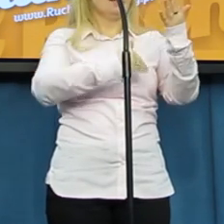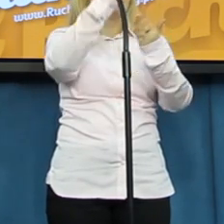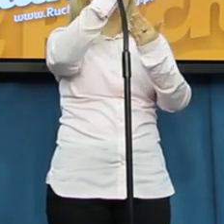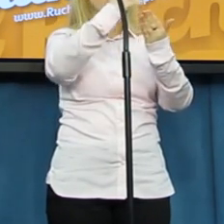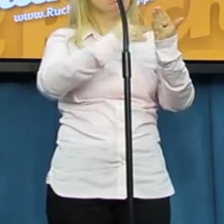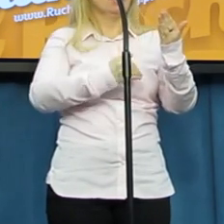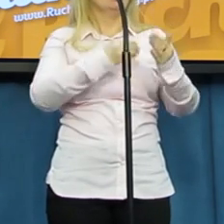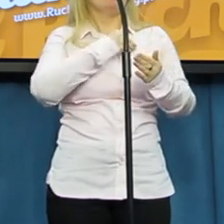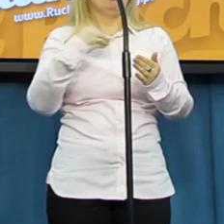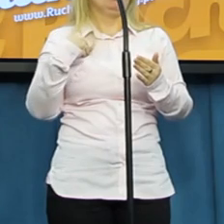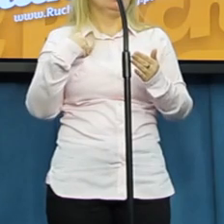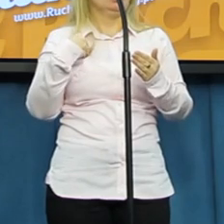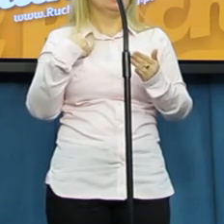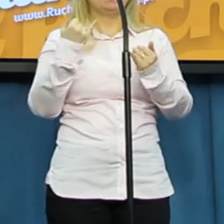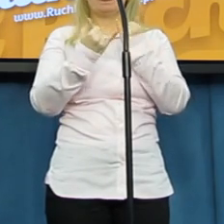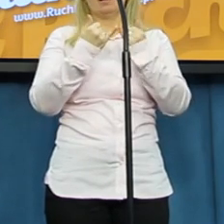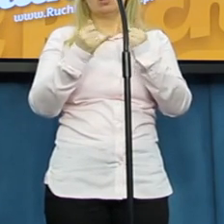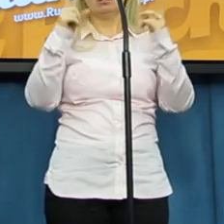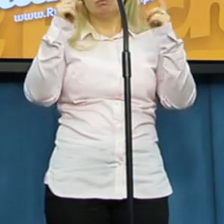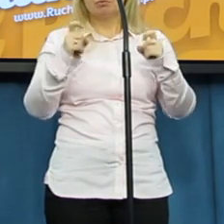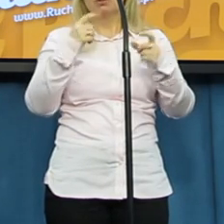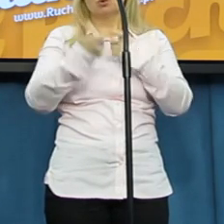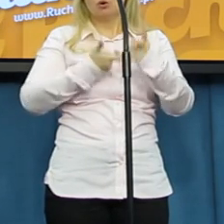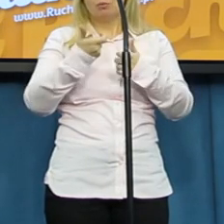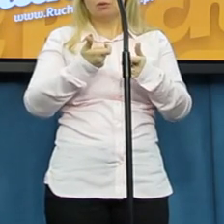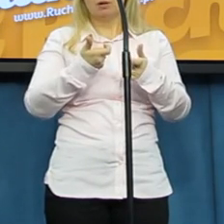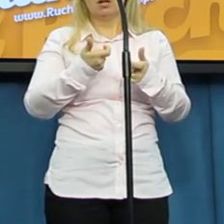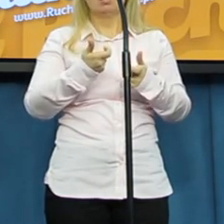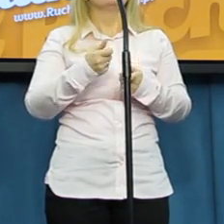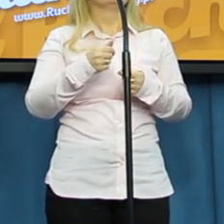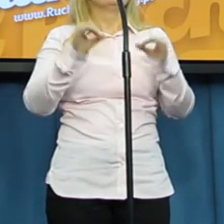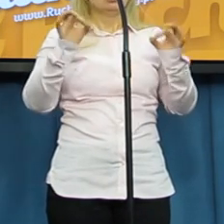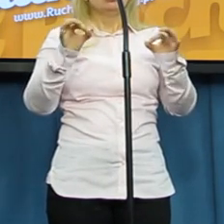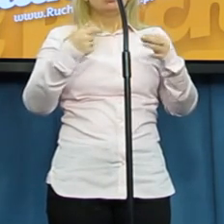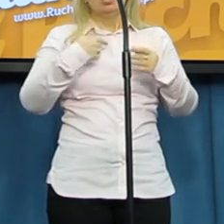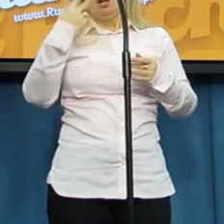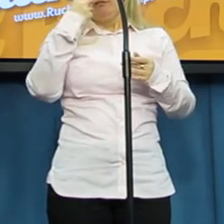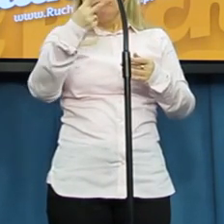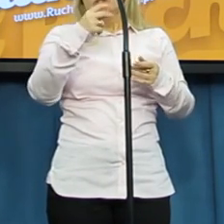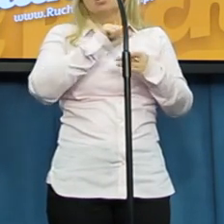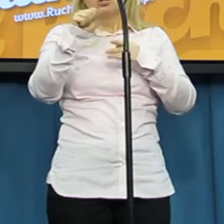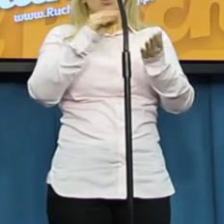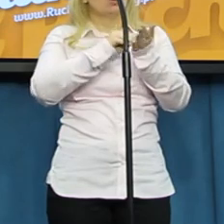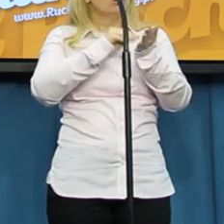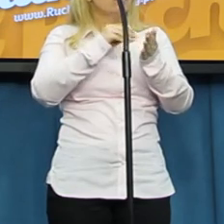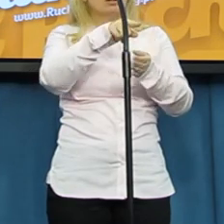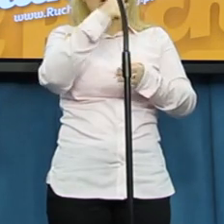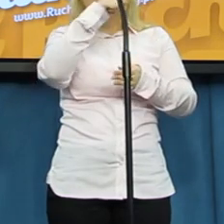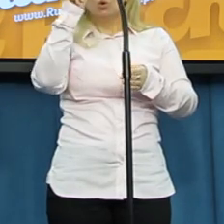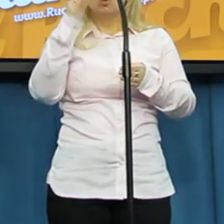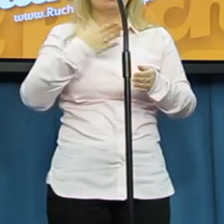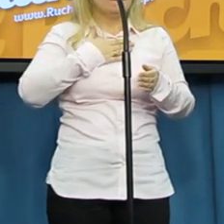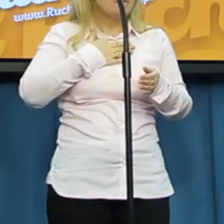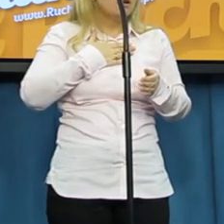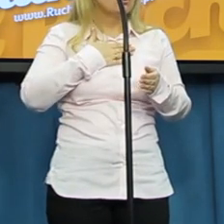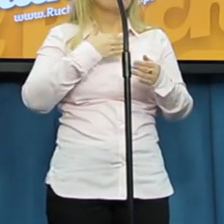powtarzam cały czas jeszcze. Ja uważam, że dzisiaj te wszystkie osoby są po pewnych też doświadczeniach i przejściach też porażki LIDu